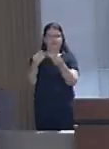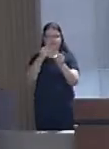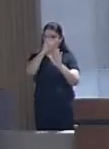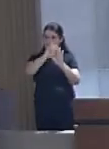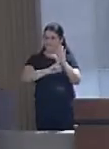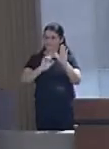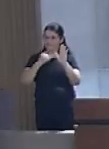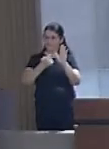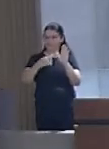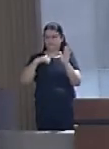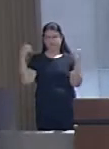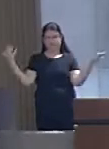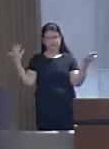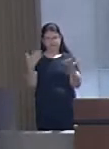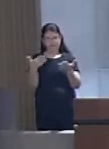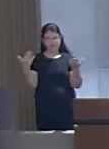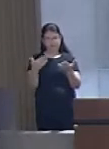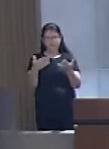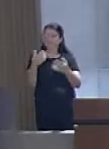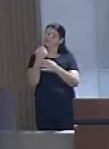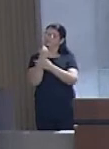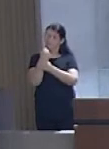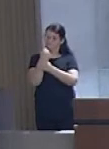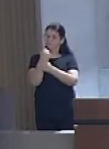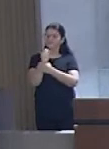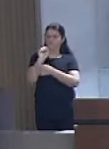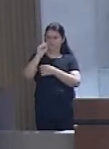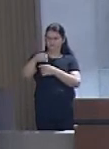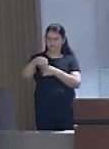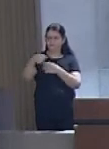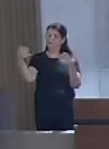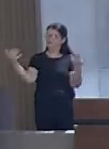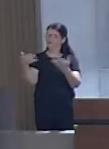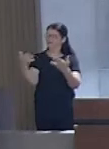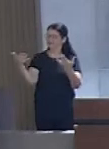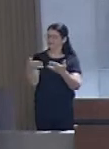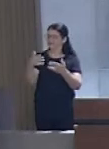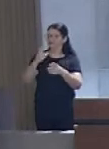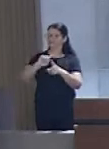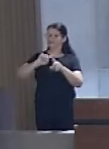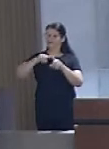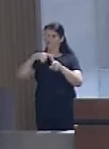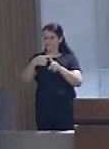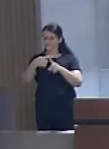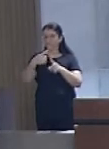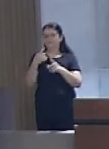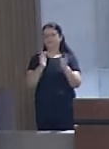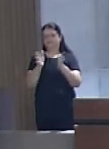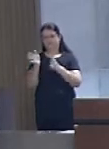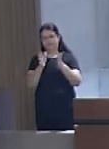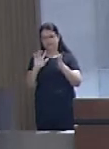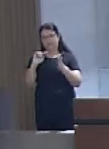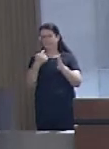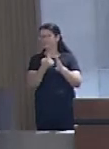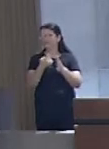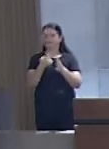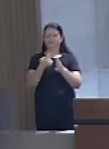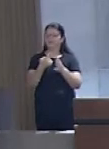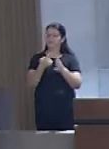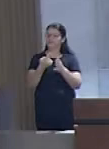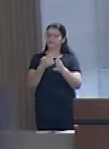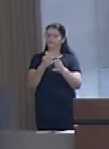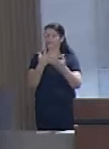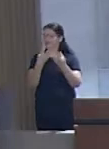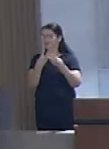direitos que nós temos hoje estão garantidos, e agora é mais um momento para que a gente não venha deixar